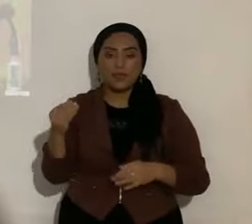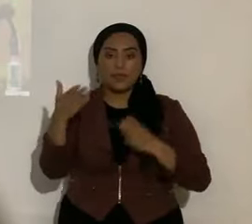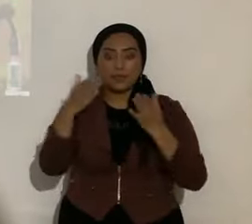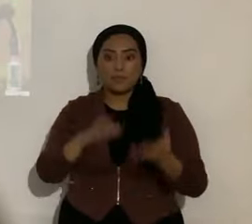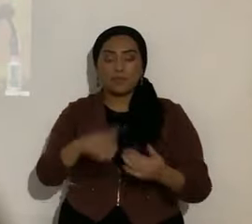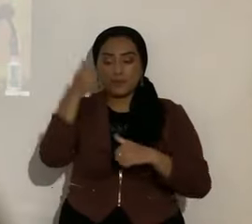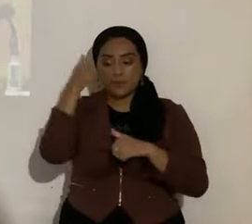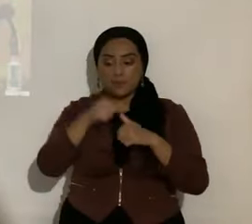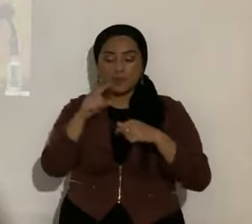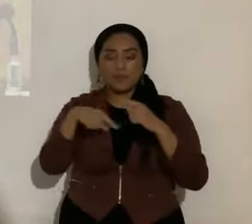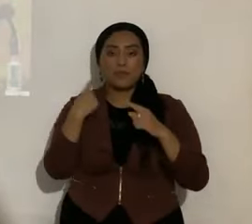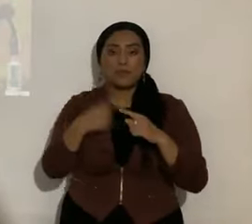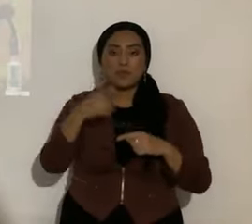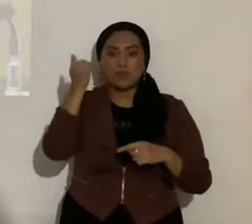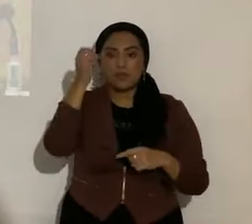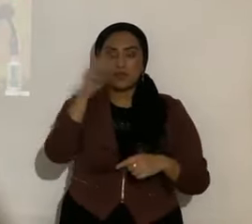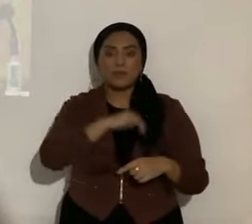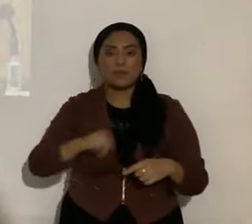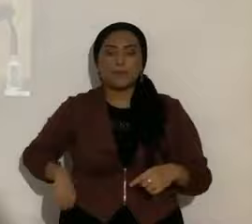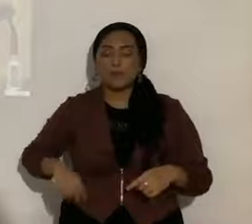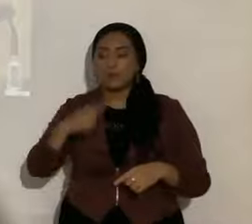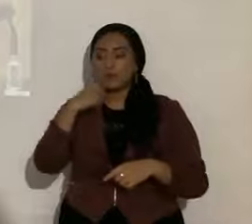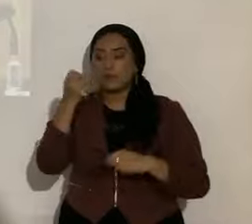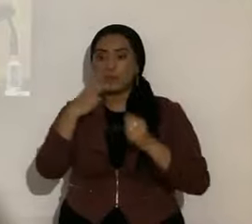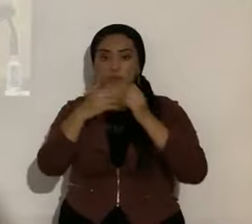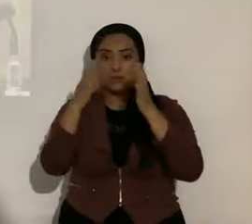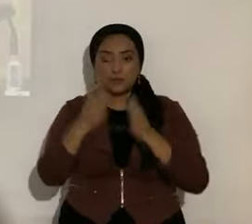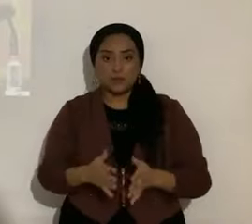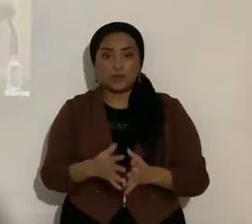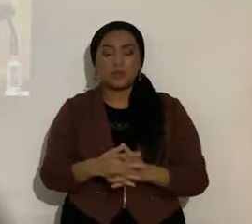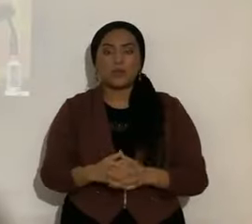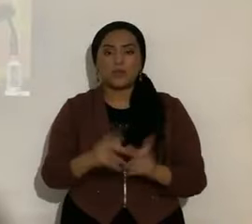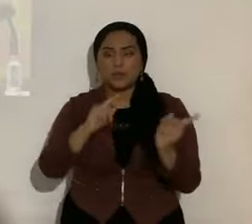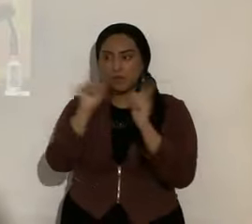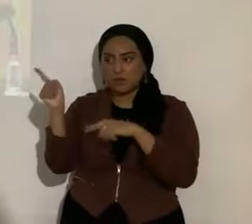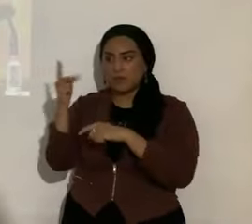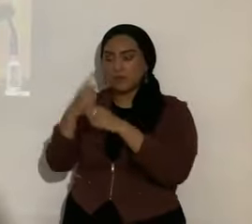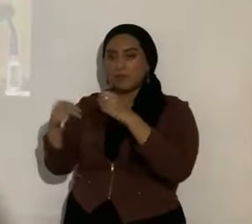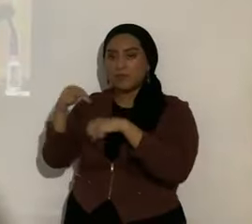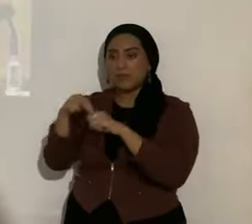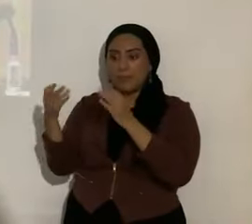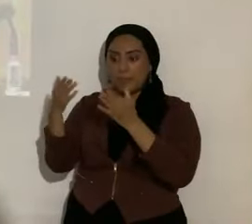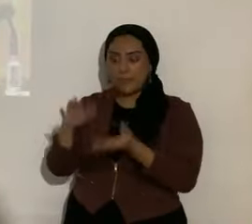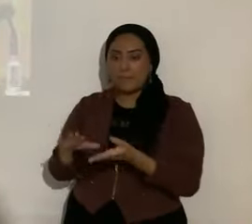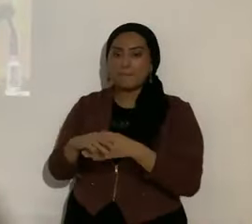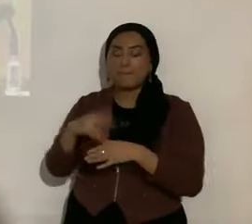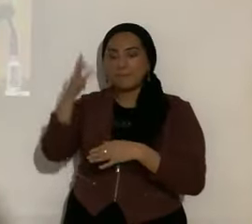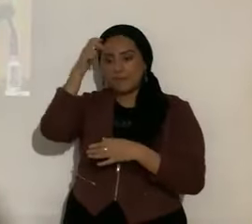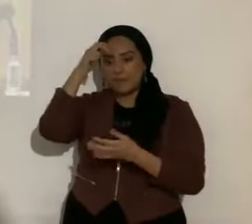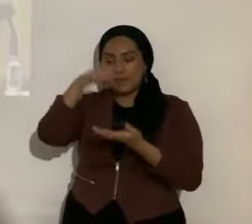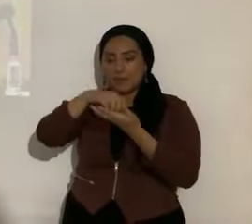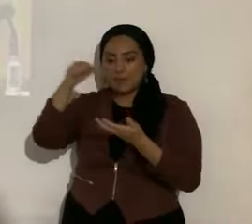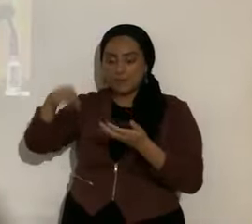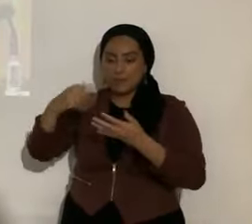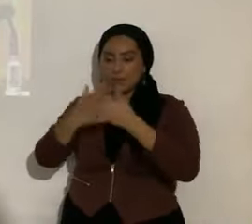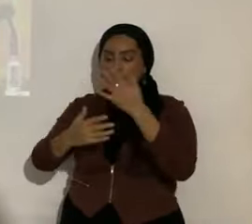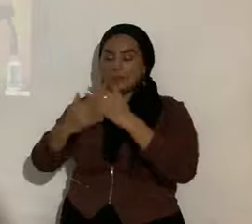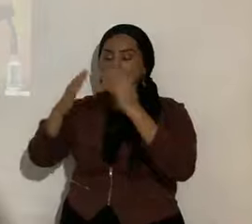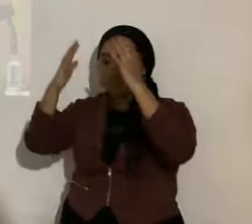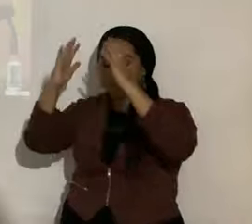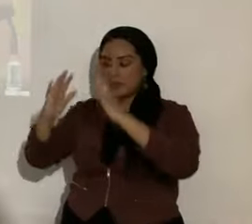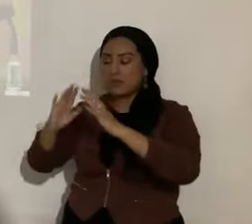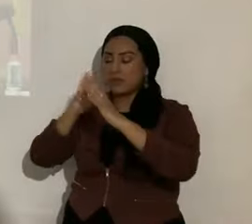recuerden cuando Yahshua HaMashiach le dice a sus discípulos, a sus apóstoles, vayan y resuciten a los muertos, echen fuera demonios, impongan las manos a los